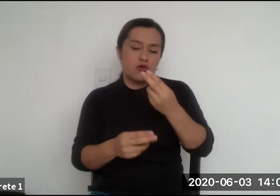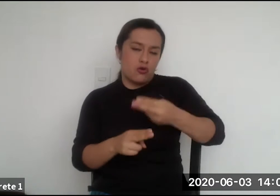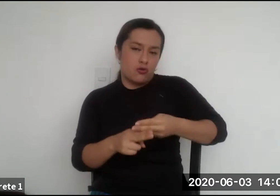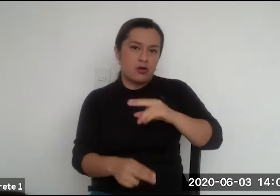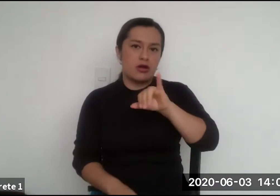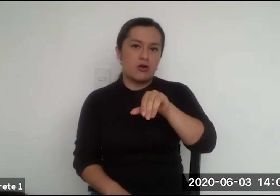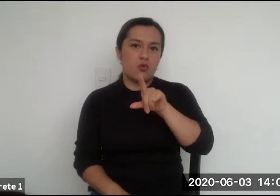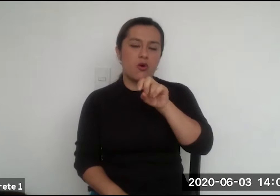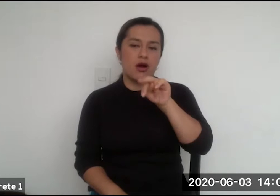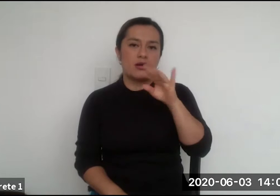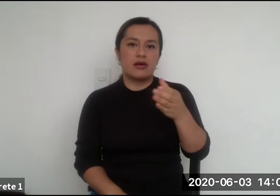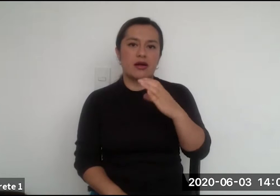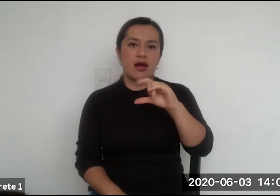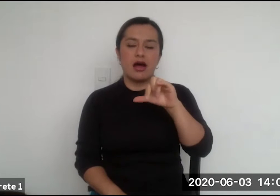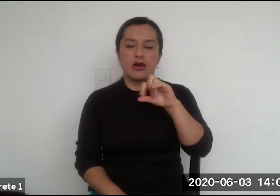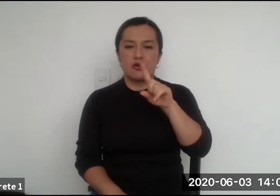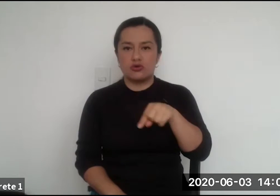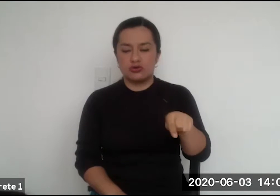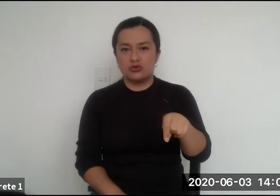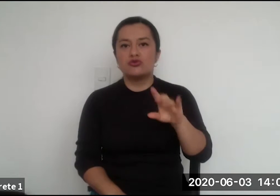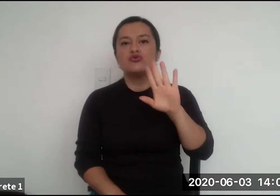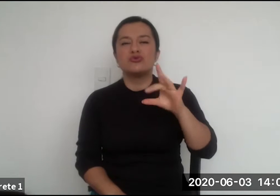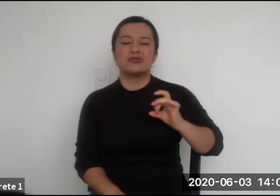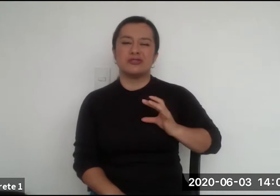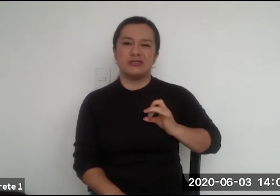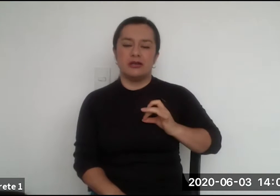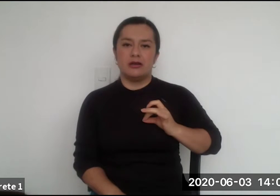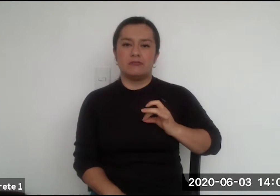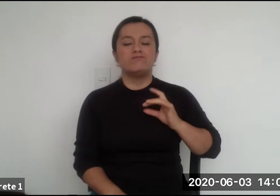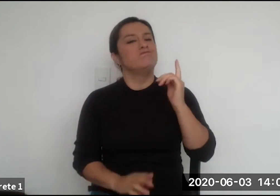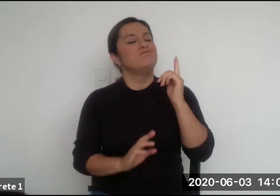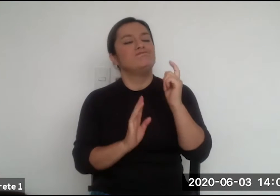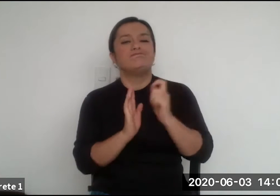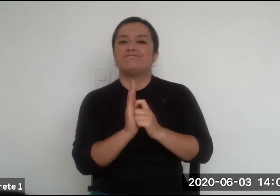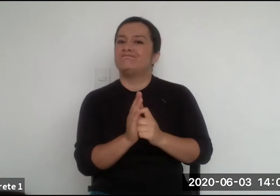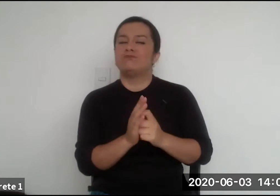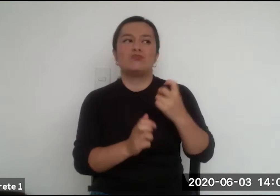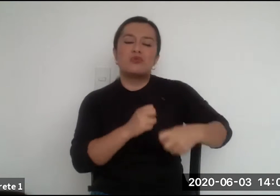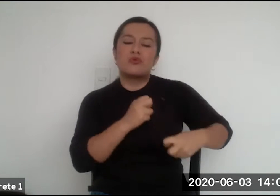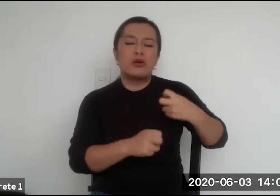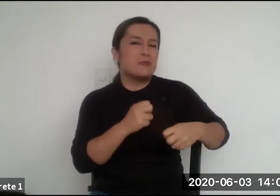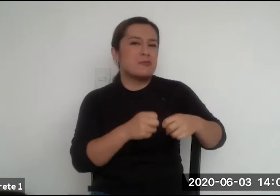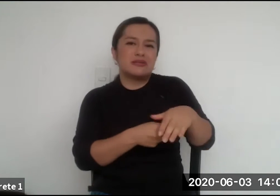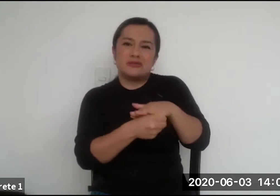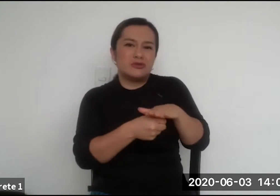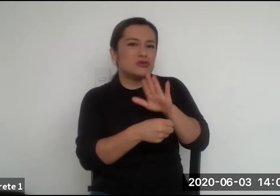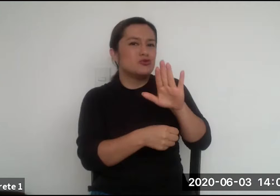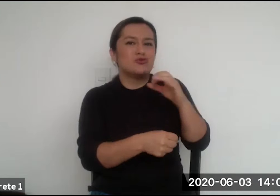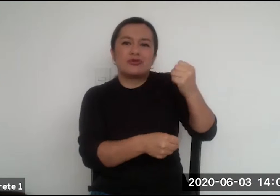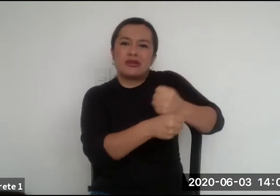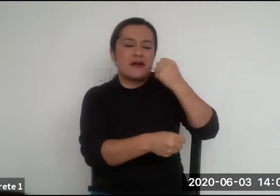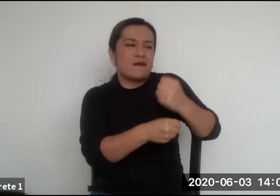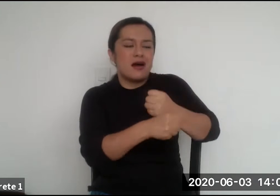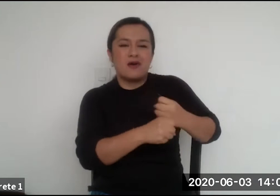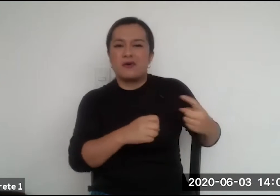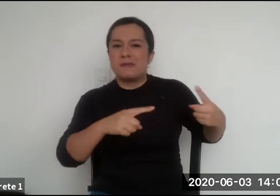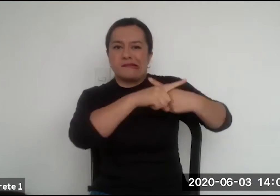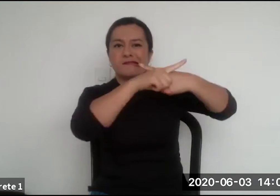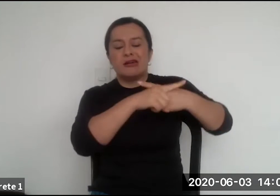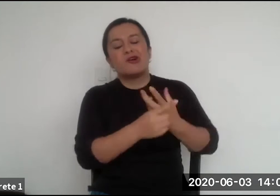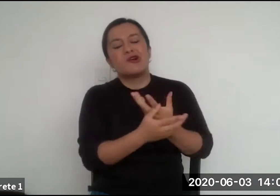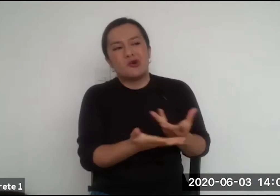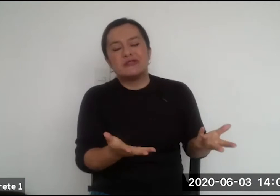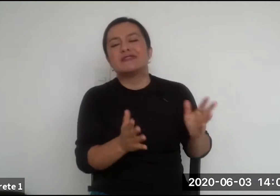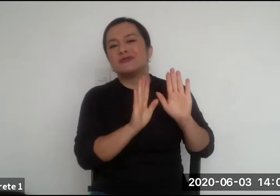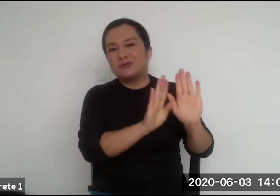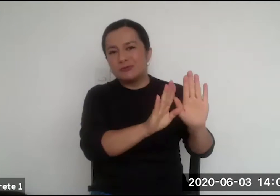es de Chile. Juan Carlos tuvo algunos inconvenientes por asuntos pues como laborales y bueno, propio